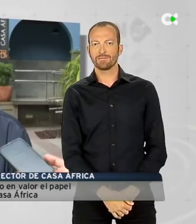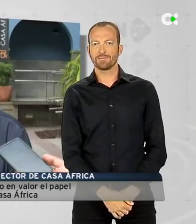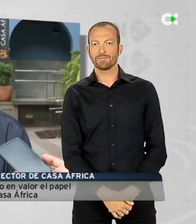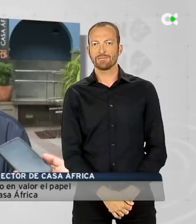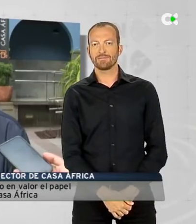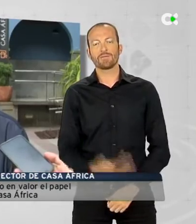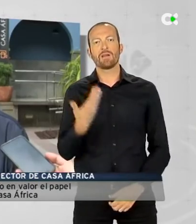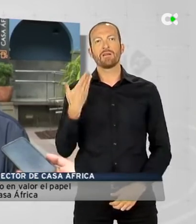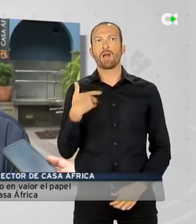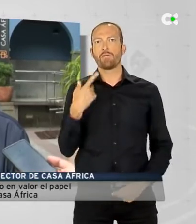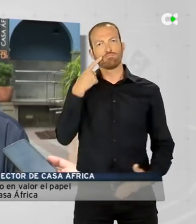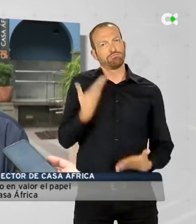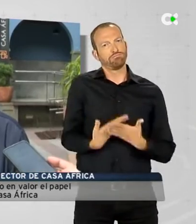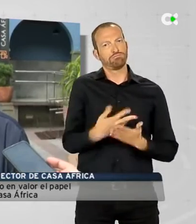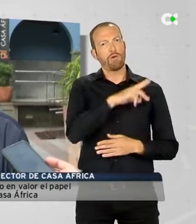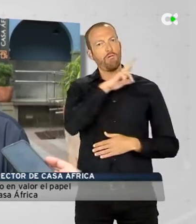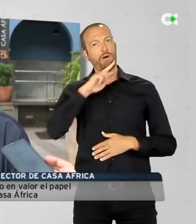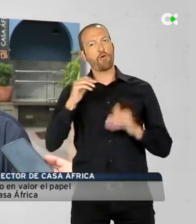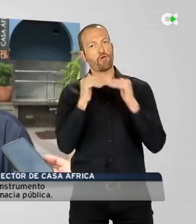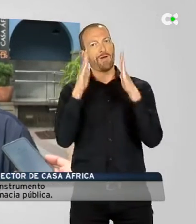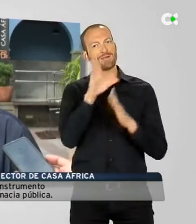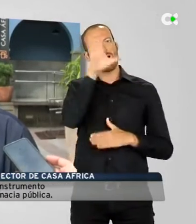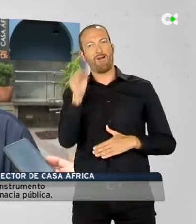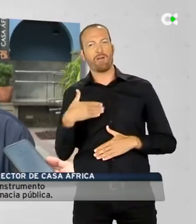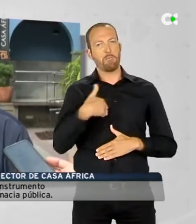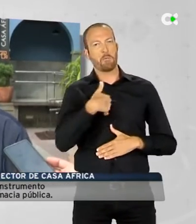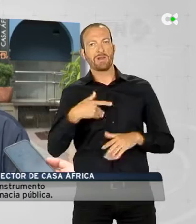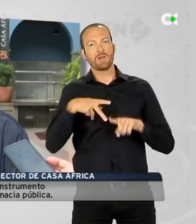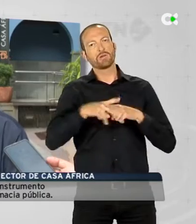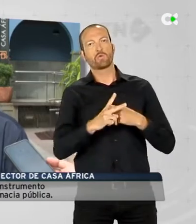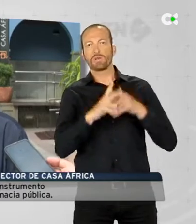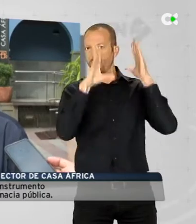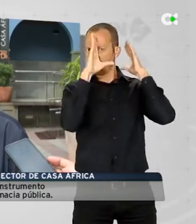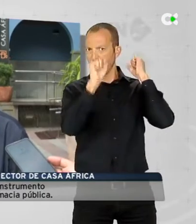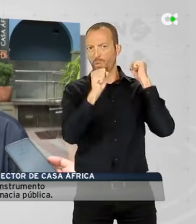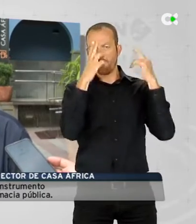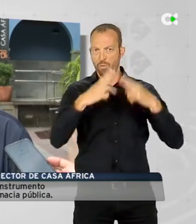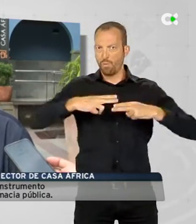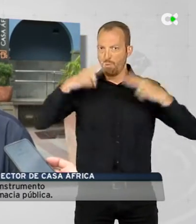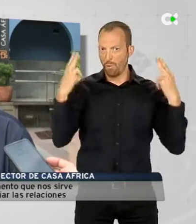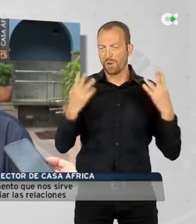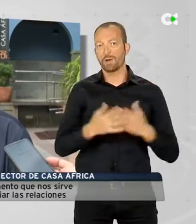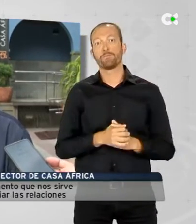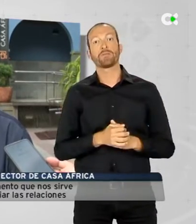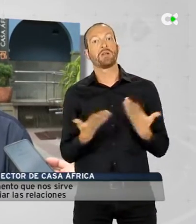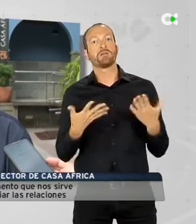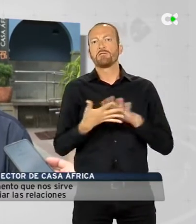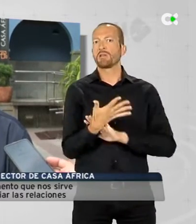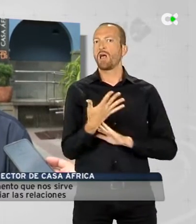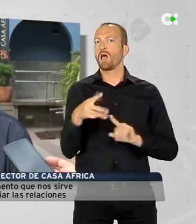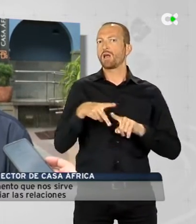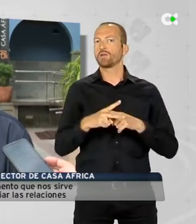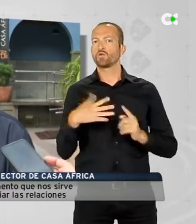Hemos puesto en valor el papel de Casa África como instrumento de diplomacia pública, como instrumento